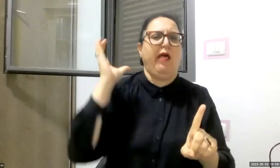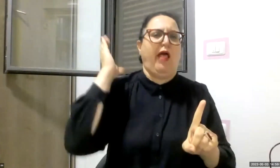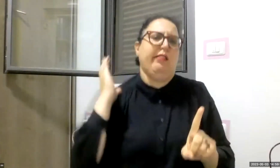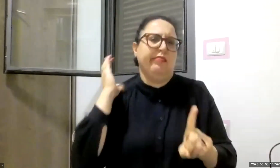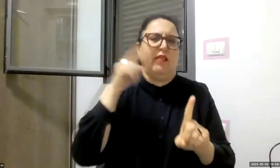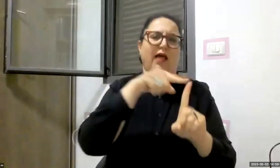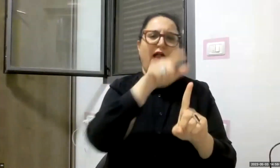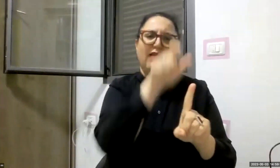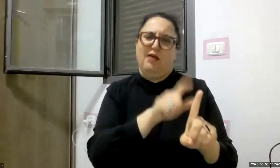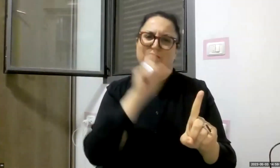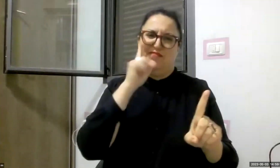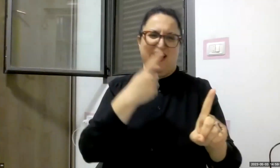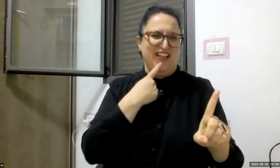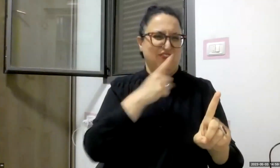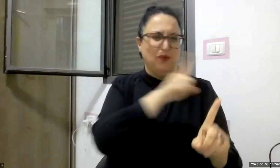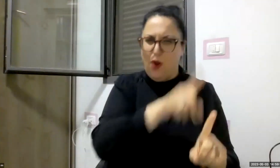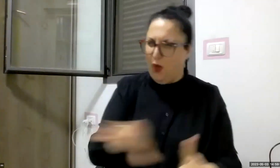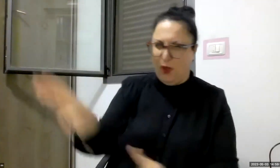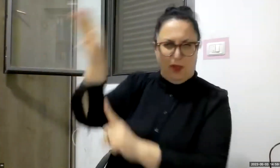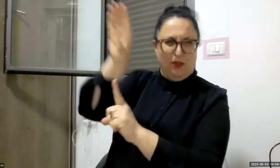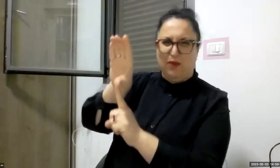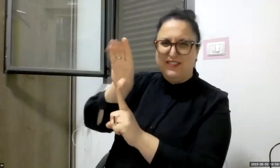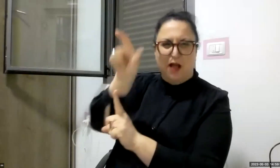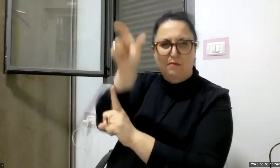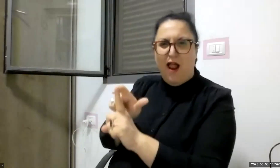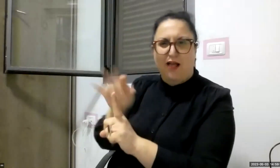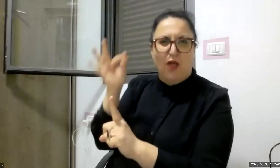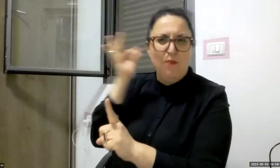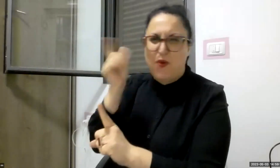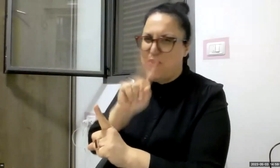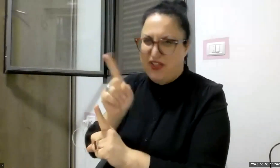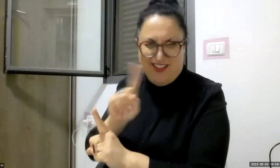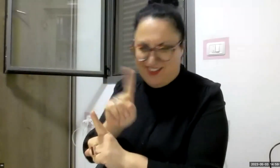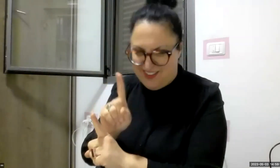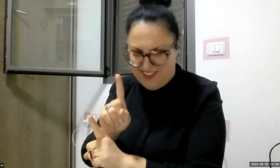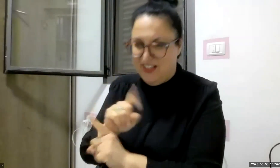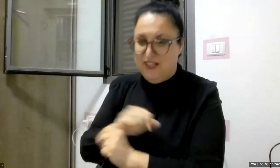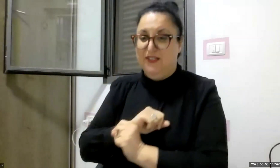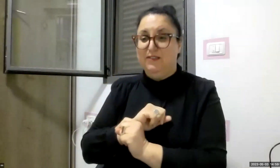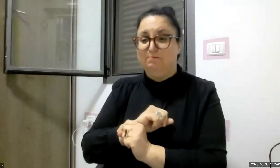למעשה מושם על כתפי האדם החרש. הוא לא מושם על כתפי האדם השומע.